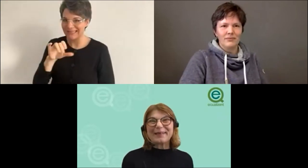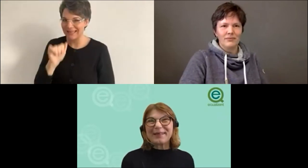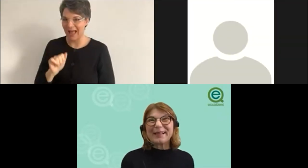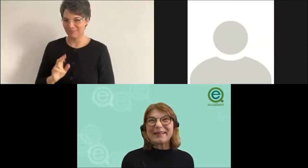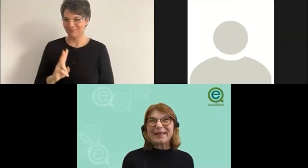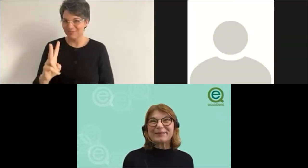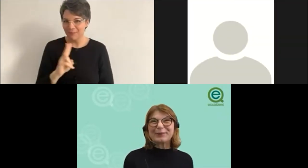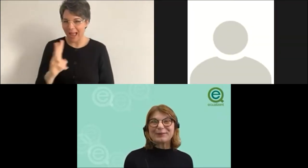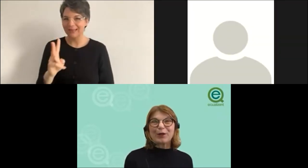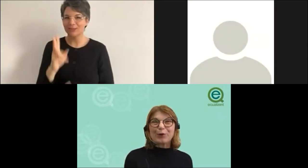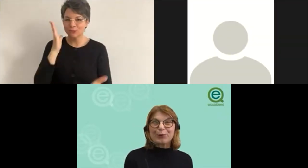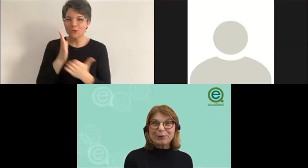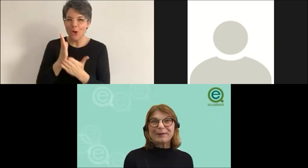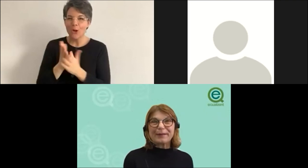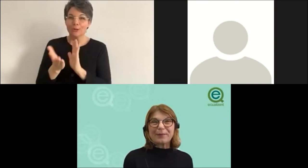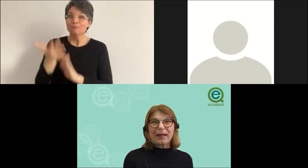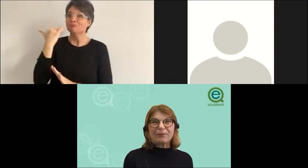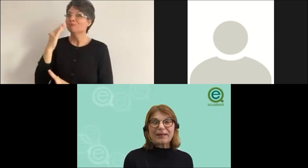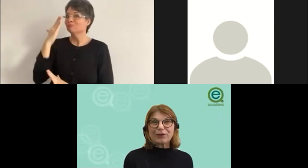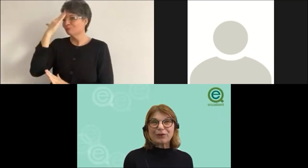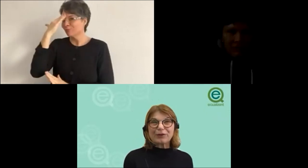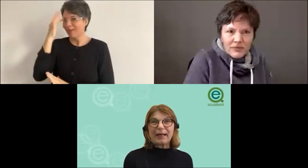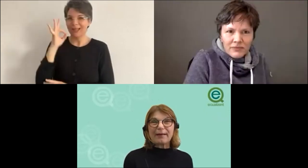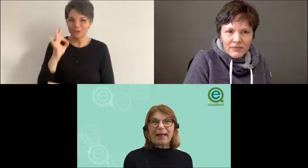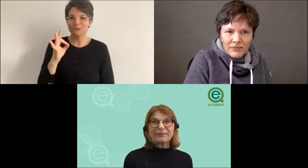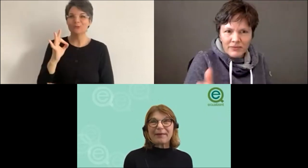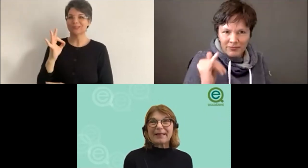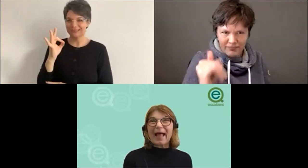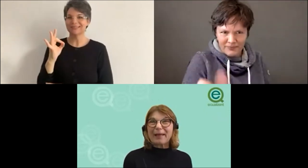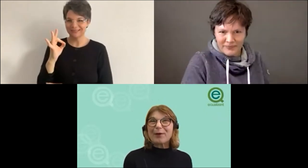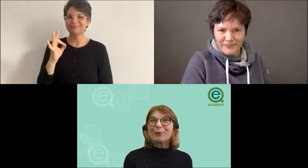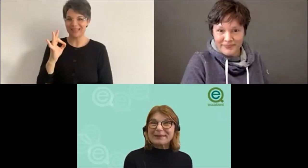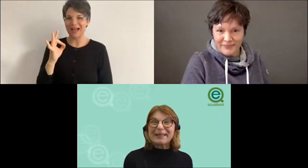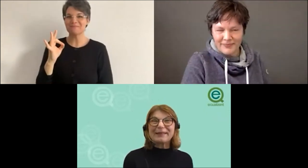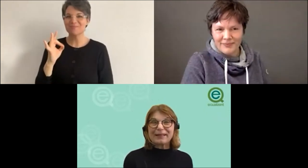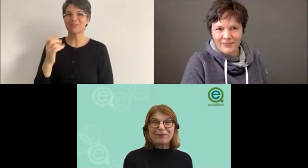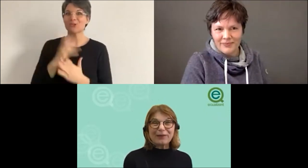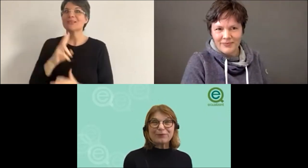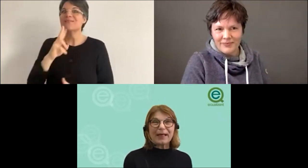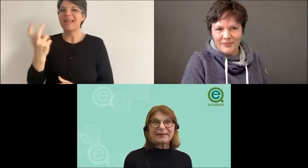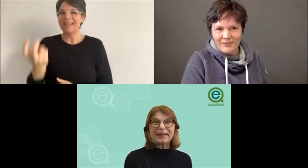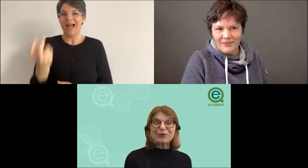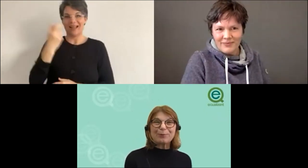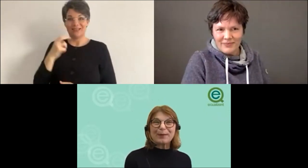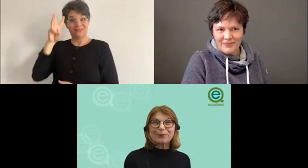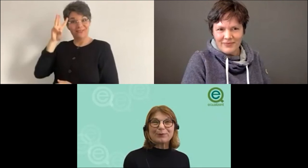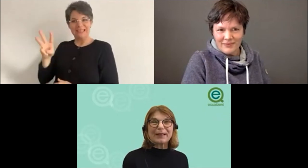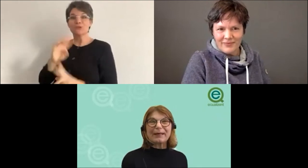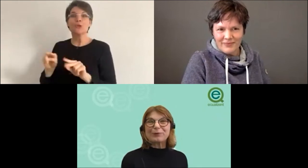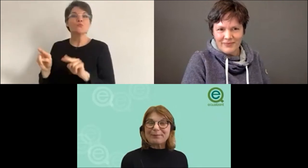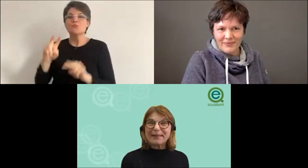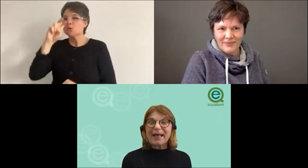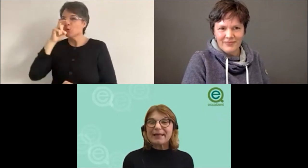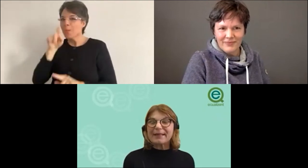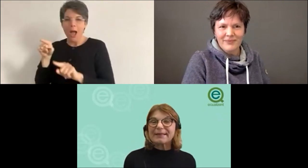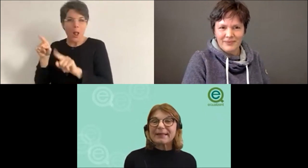uns ja wirklich schon gut, du warst ja auch schon 2 Tage bei uns in Wien und hast geschnuppert und